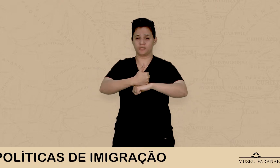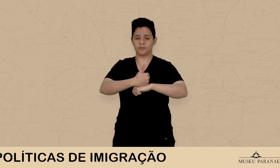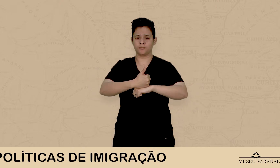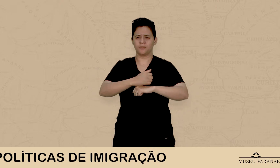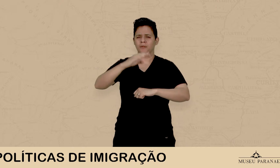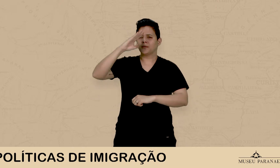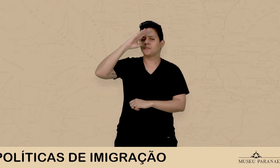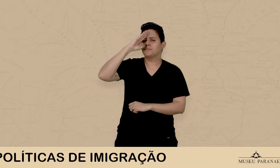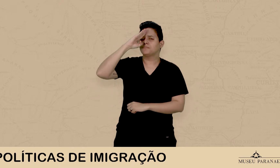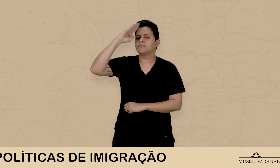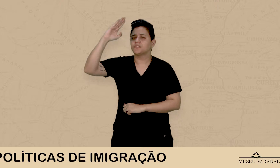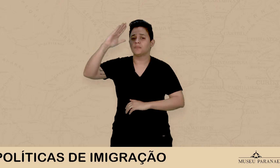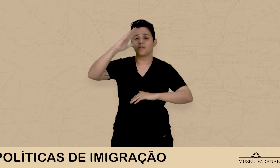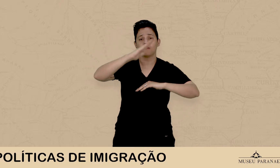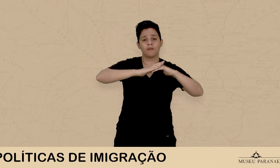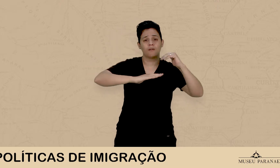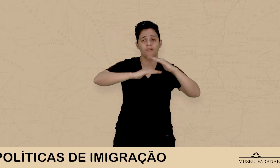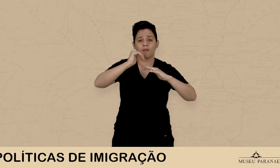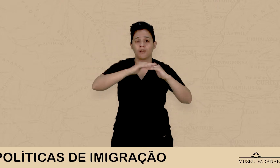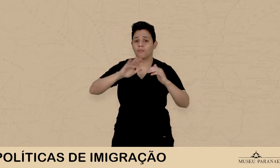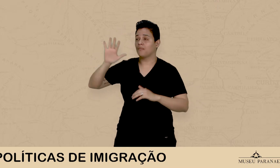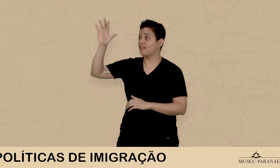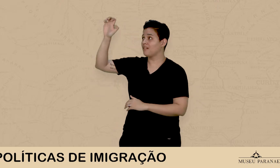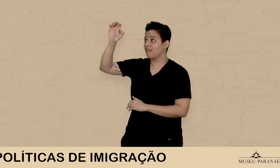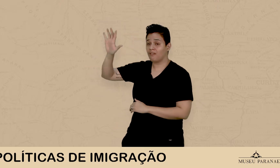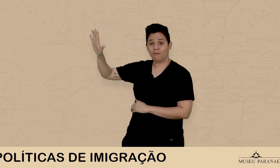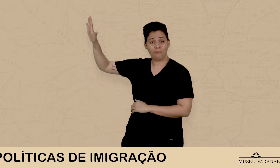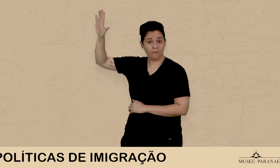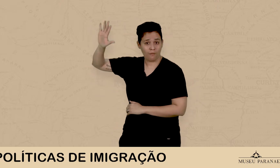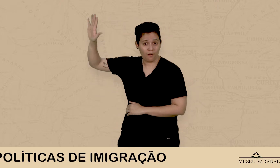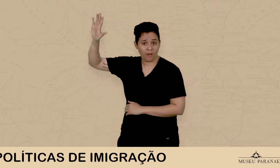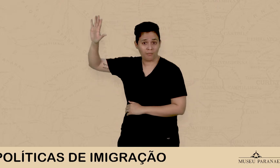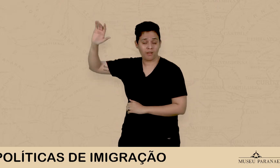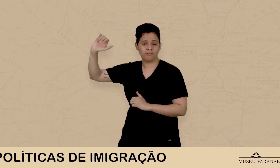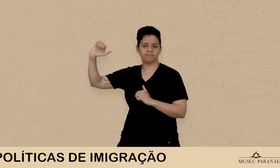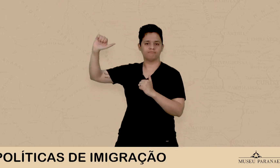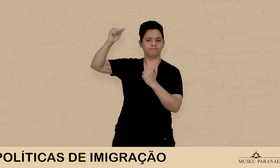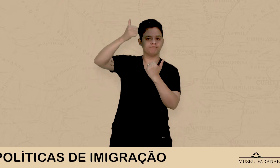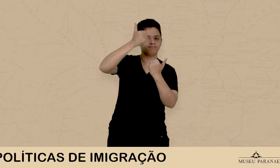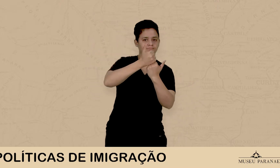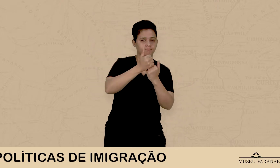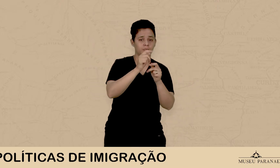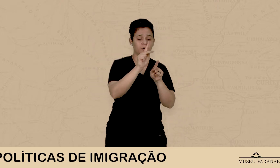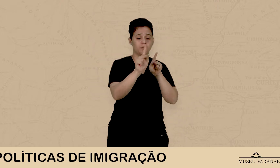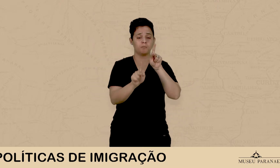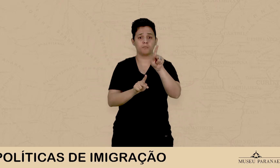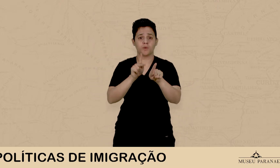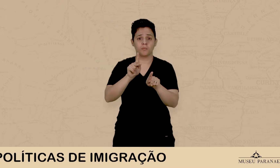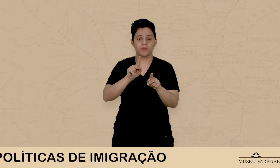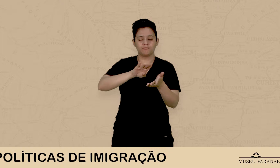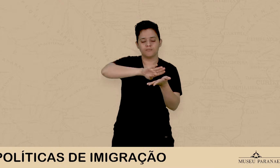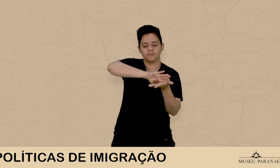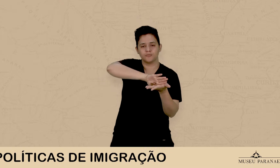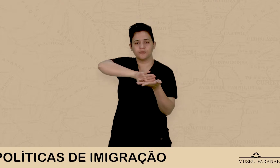a mão de obra europeia substituiu a população negra e indígena,